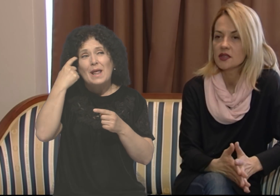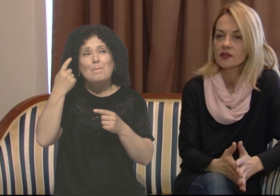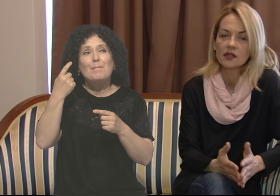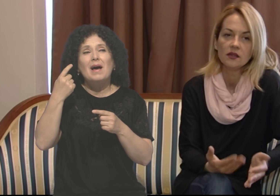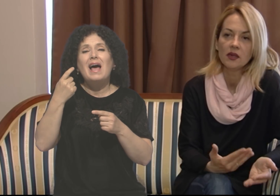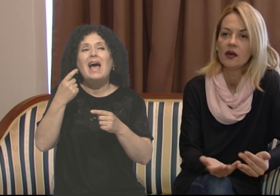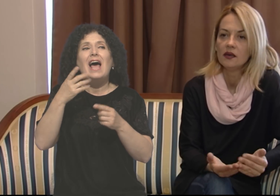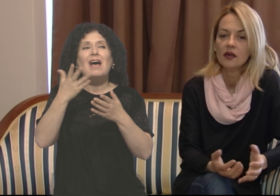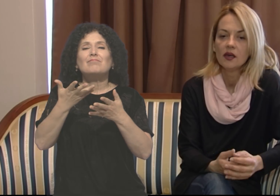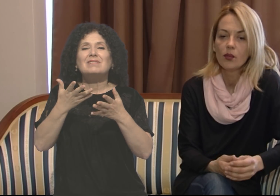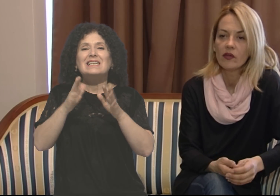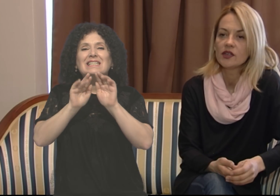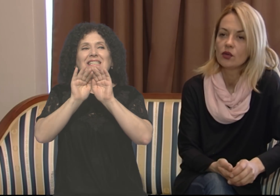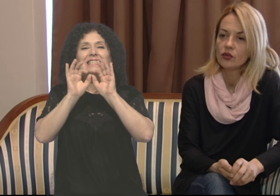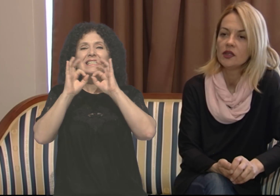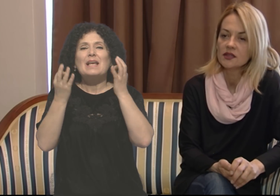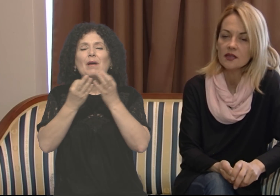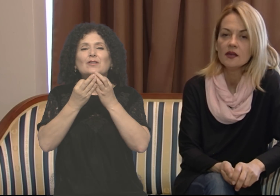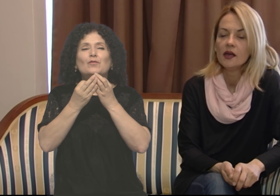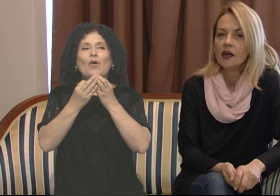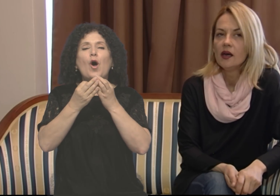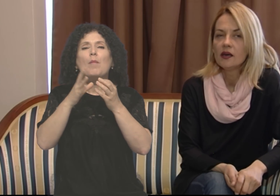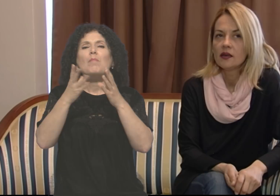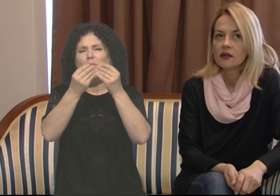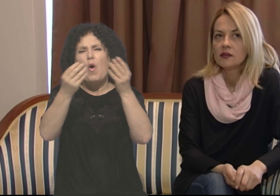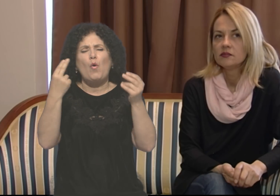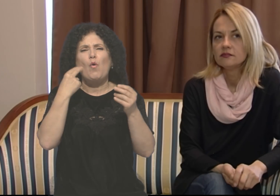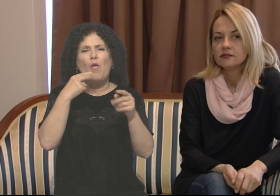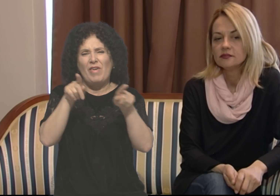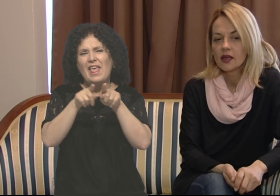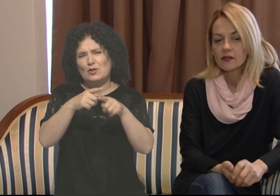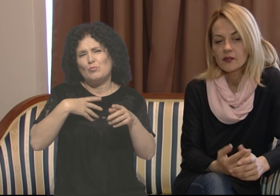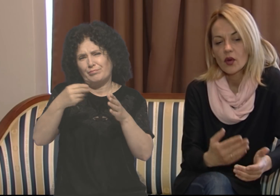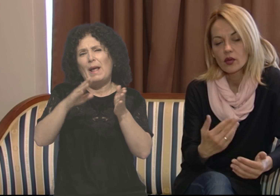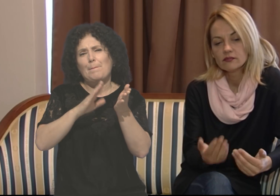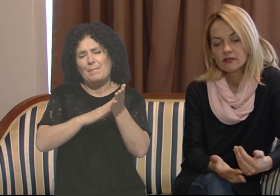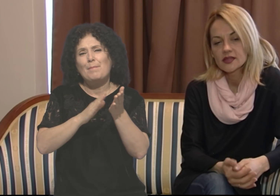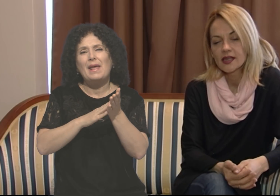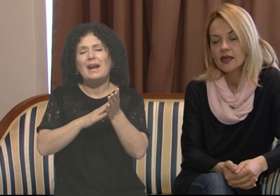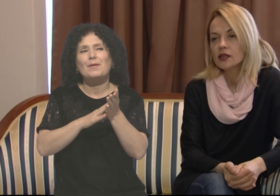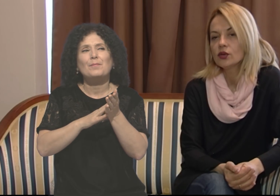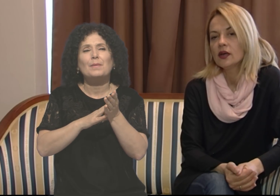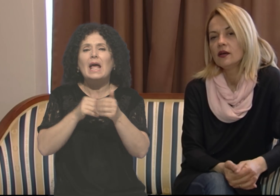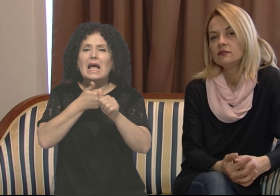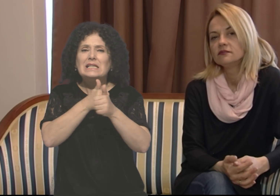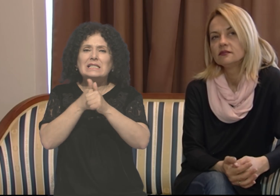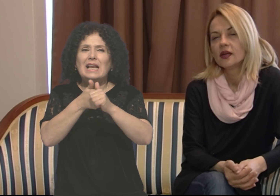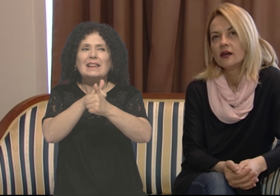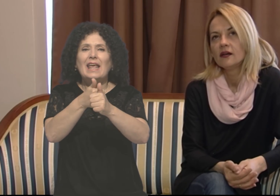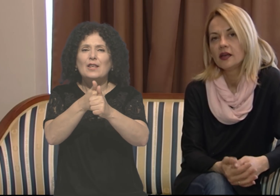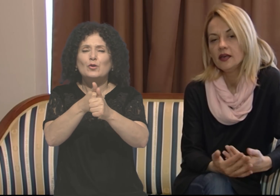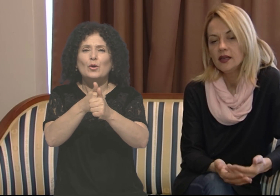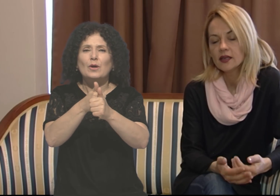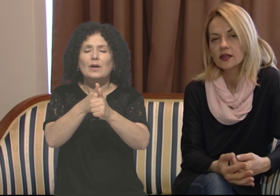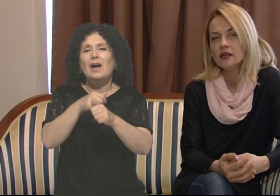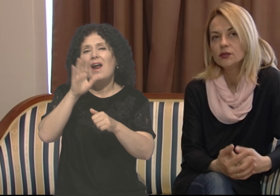што семејствата има повеќе глуви лица, следењето на